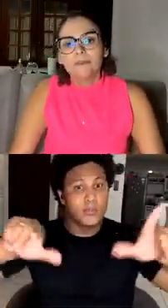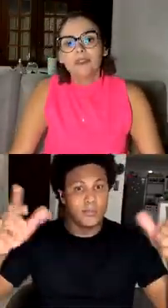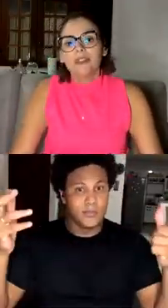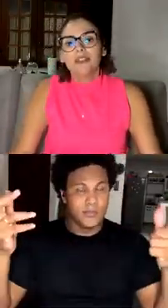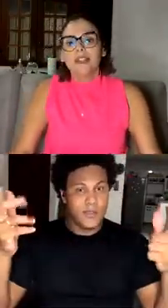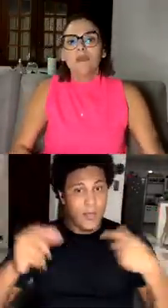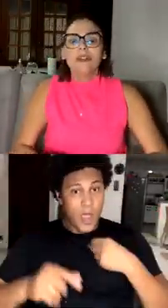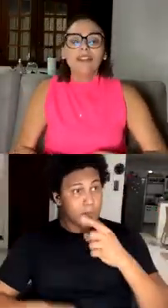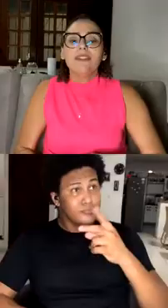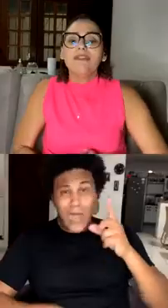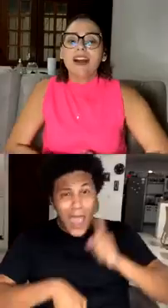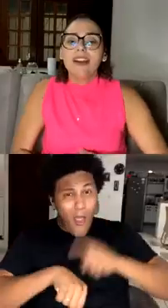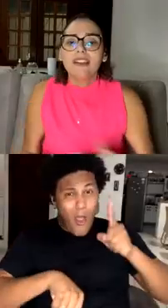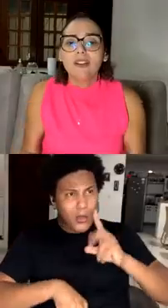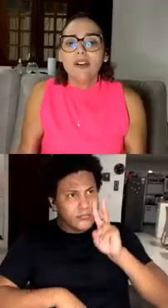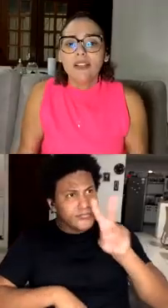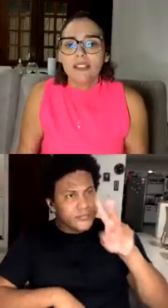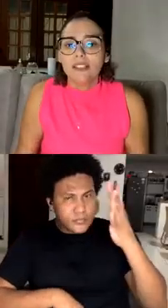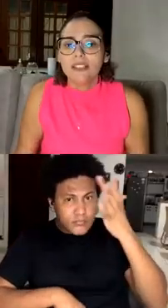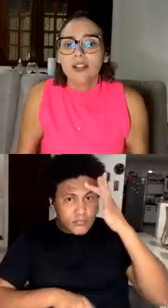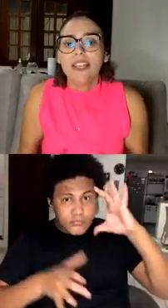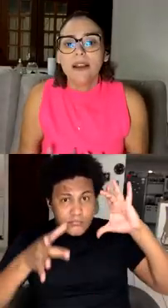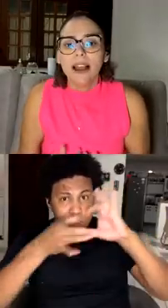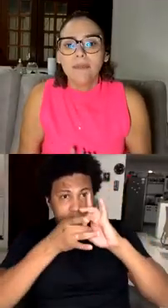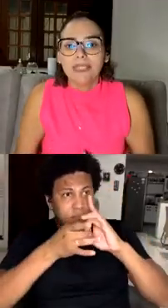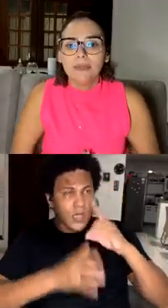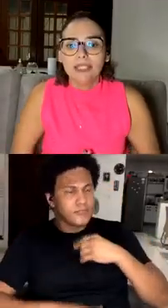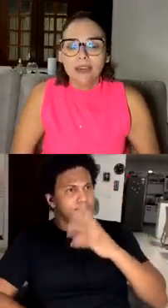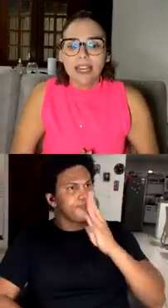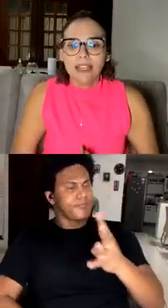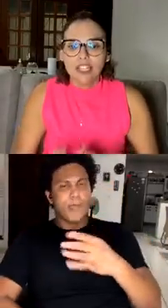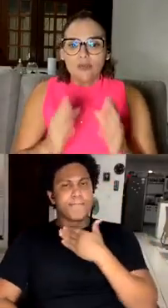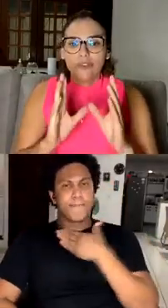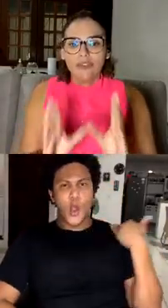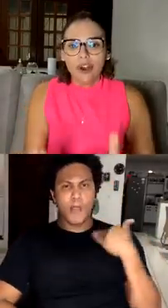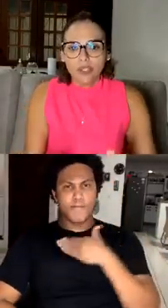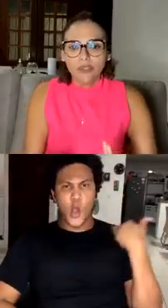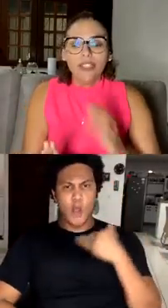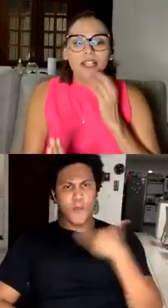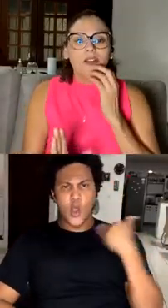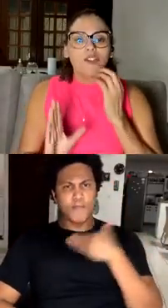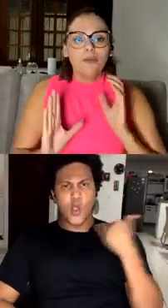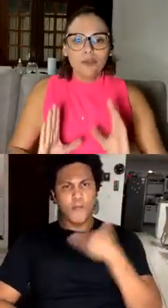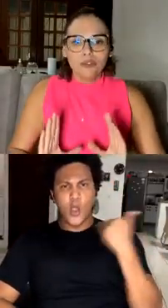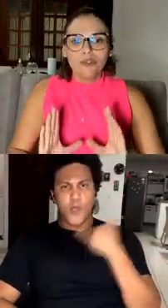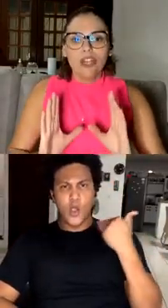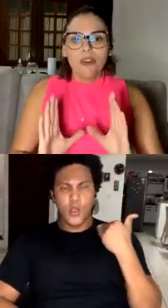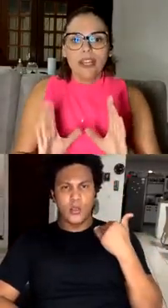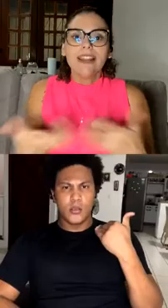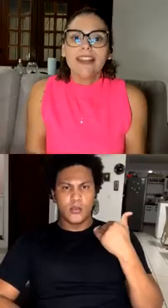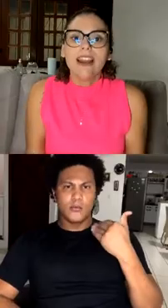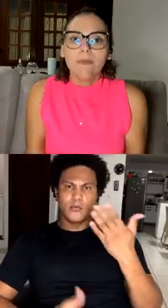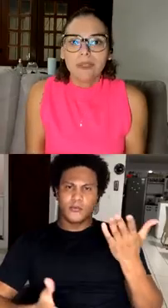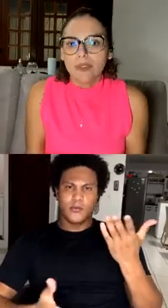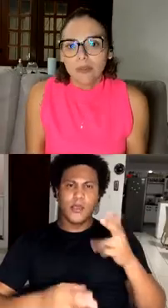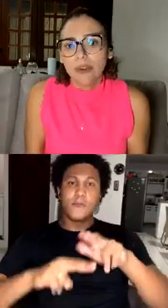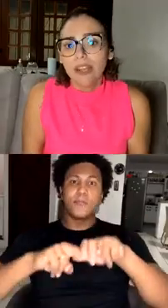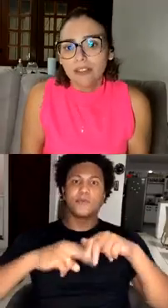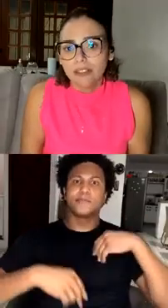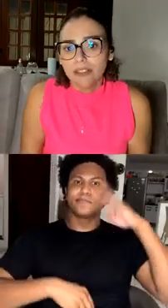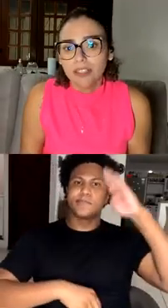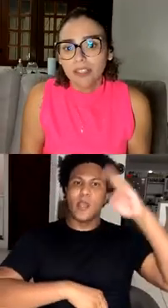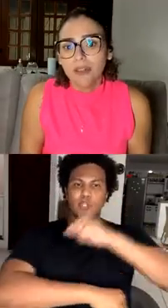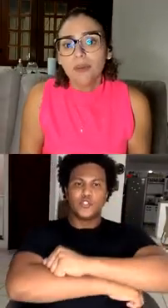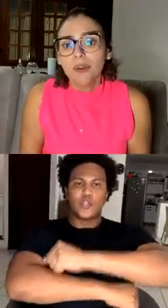polícia. Então pode ser várias coisas. Só que a percepção que ela tem de uma foto de busto de alguém é que é uma pessoa que